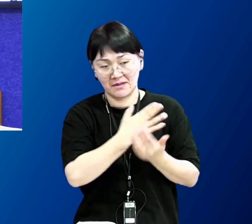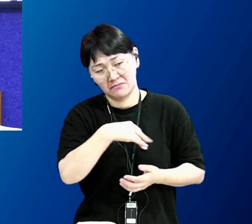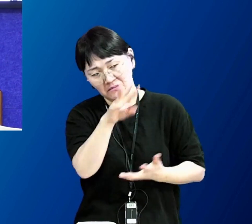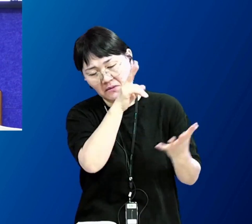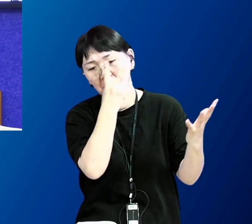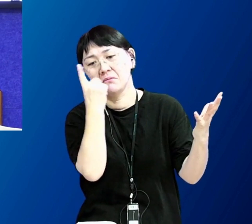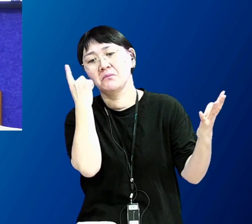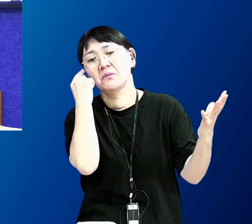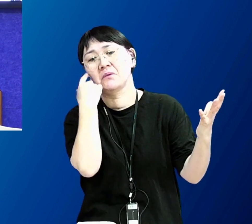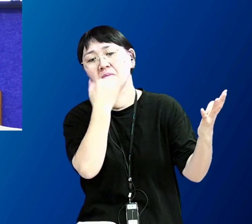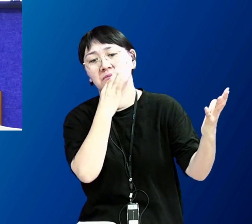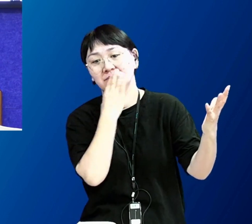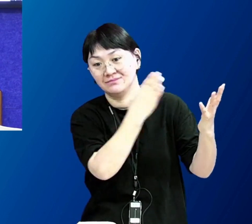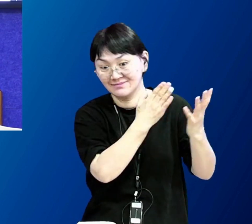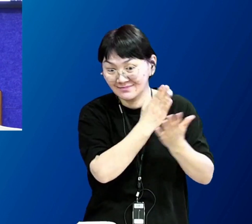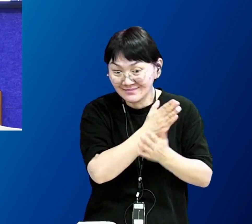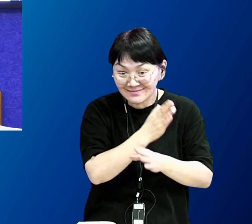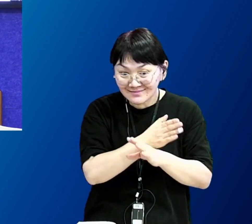мэднэ.